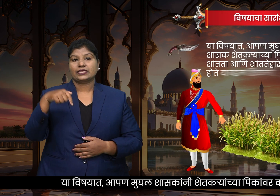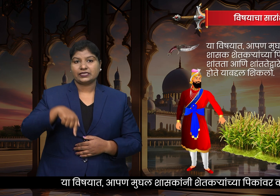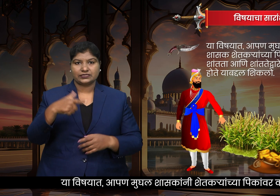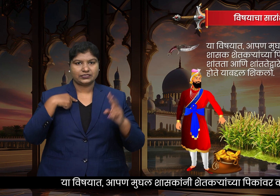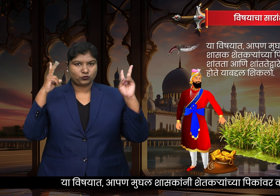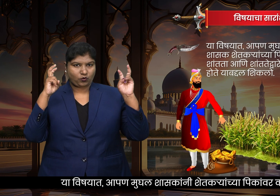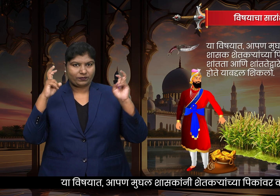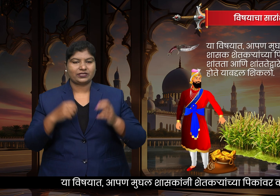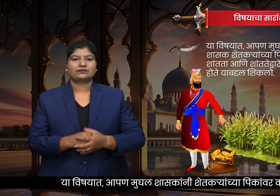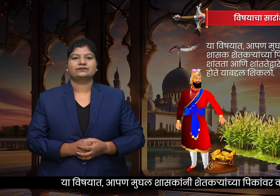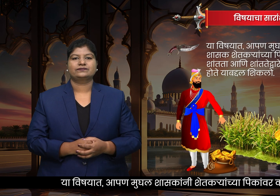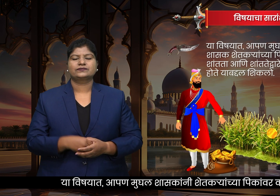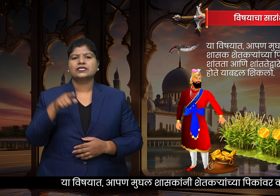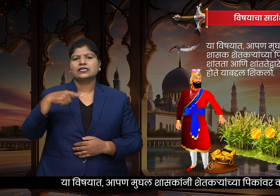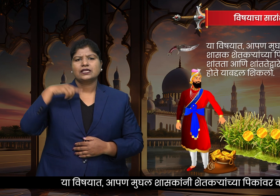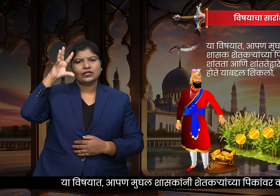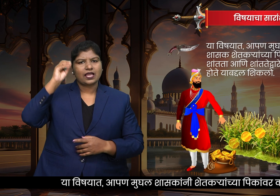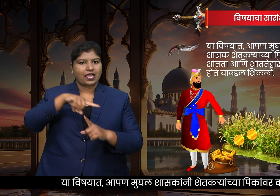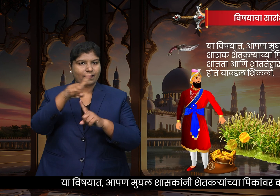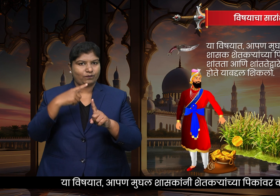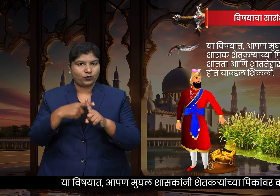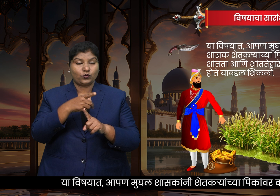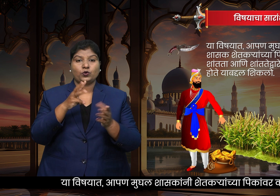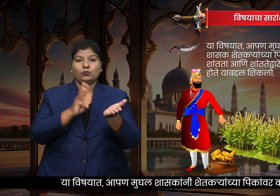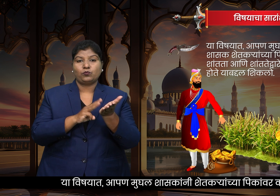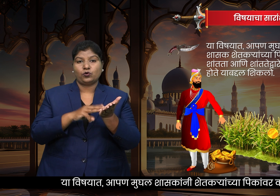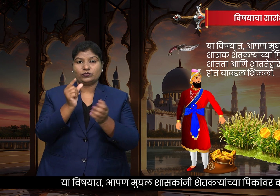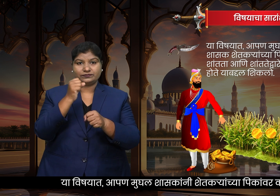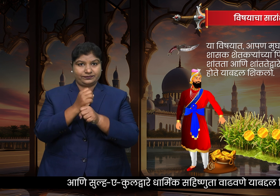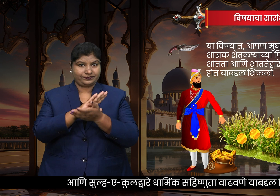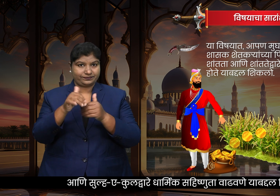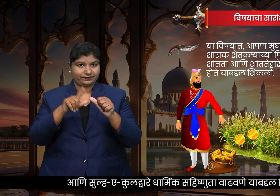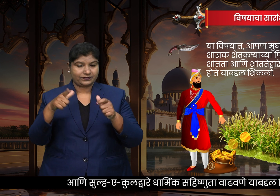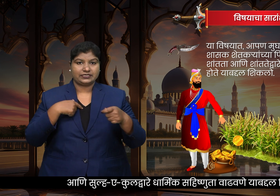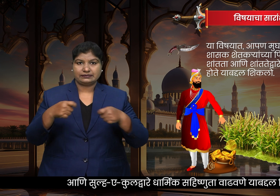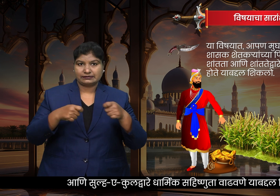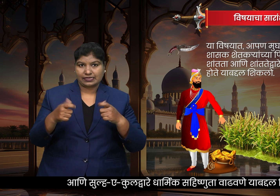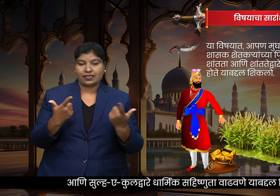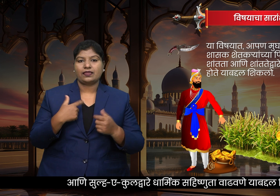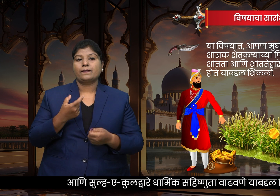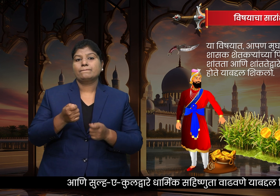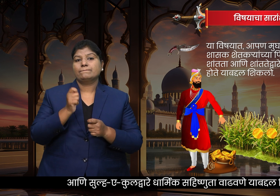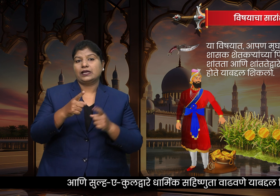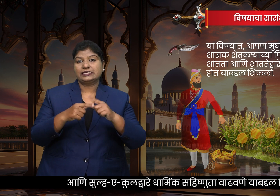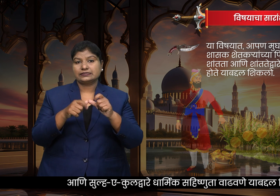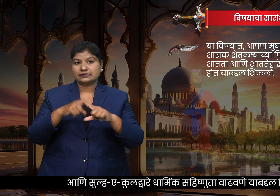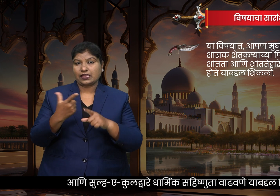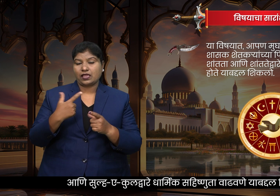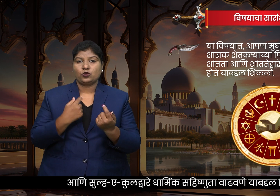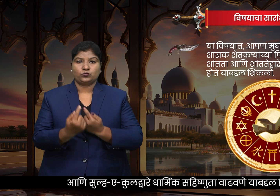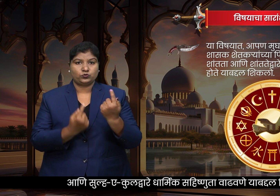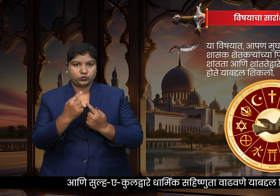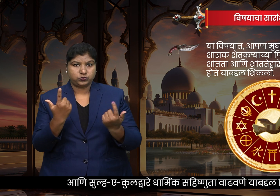या विषयात आपण मुघल शासकांनी शेतकऱ्यांवर पिकांवर कर लावले आणि सुलाहे कुलद्वारे धार्मिक